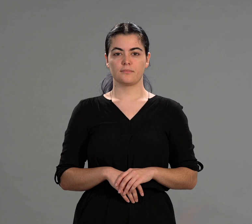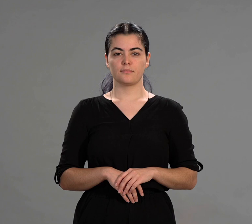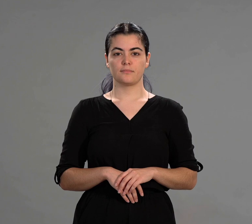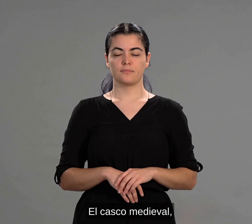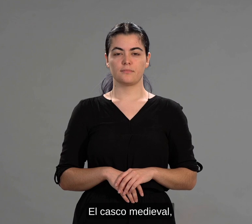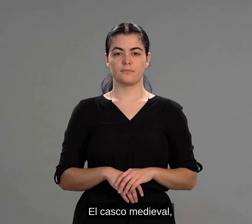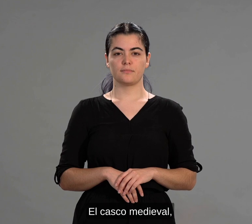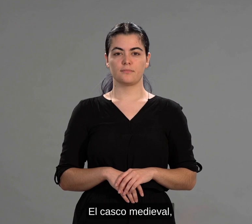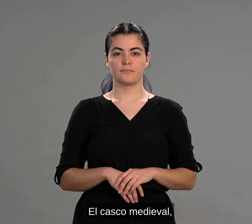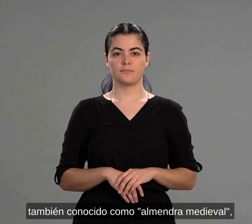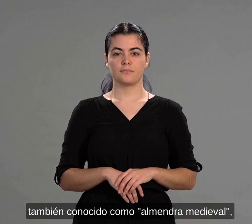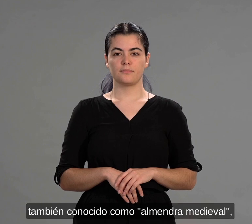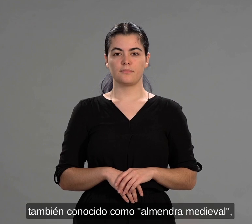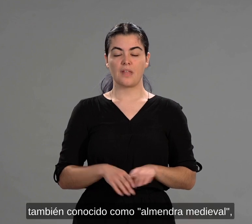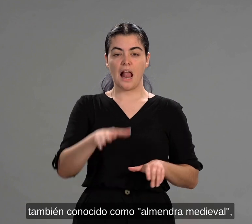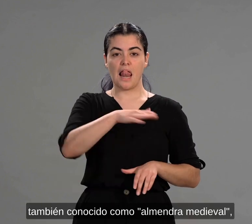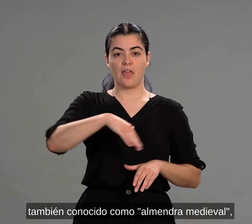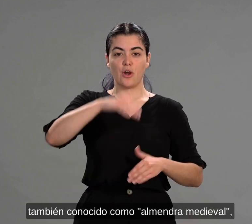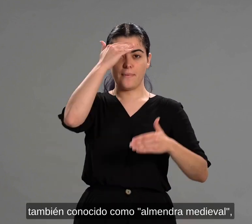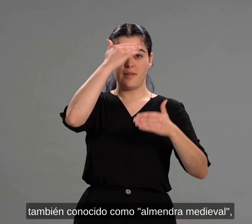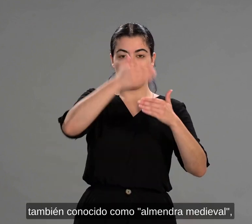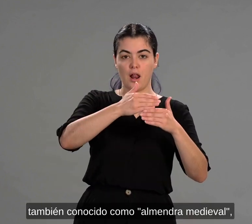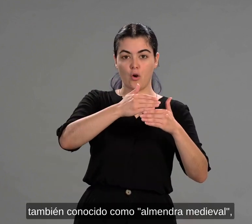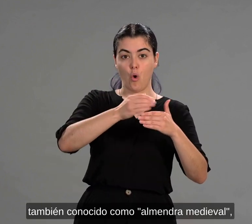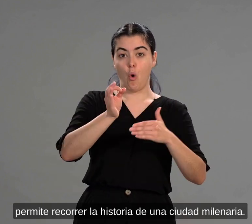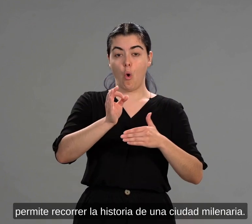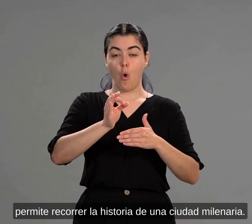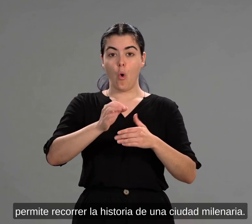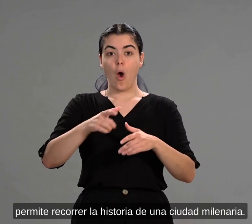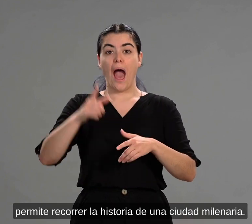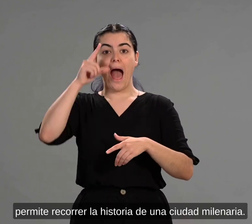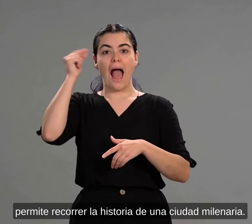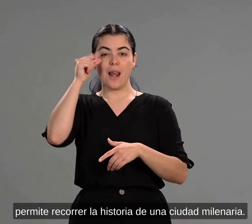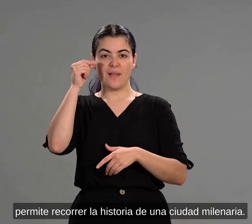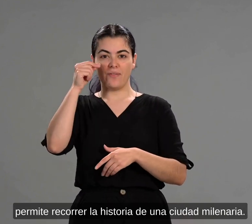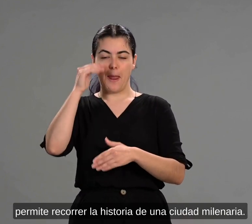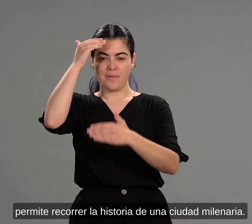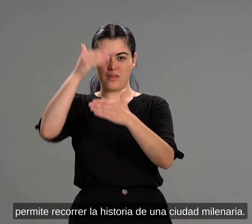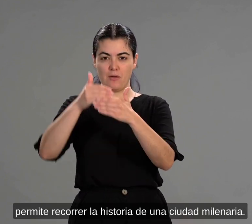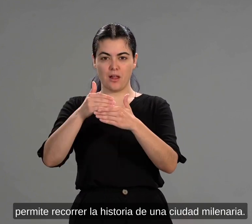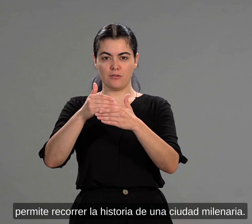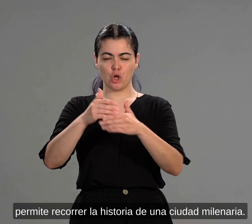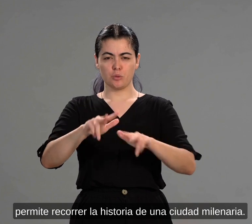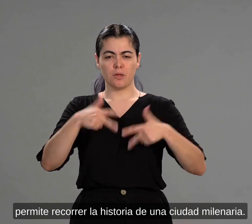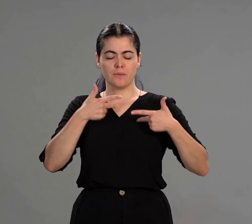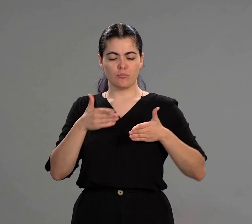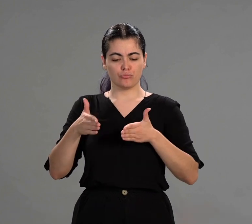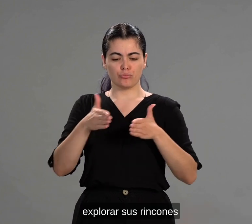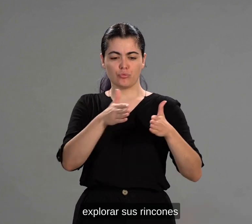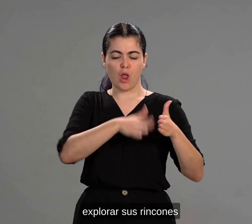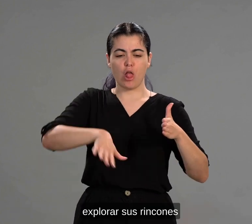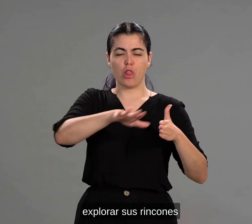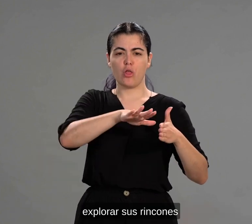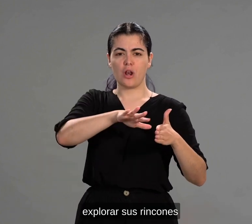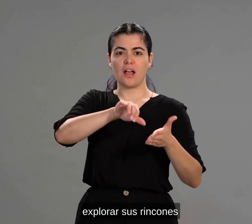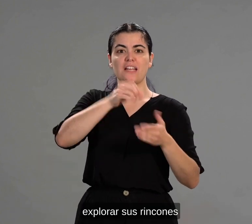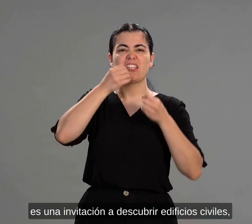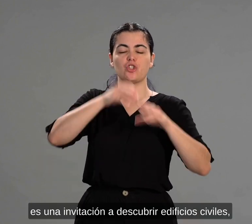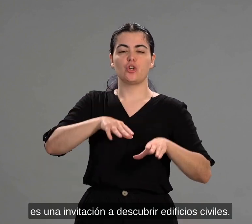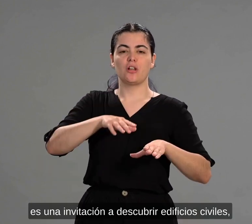El casco medieval, también conocido como Almendra Medieval, permite recorrer la historia de una ciudad milenaria. Explorar sus rincones es una